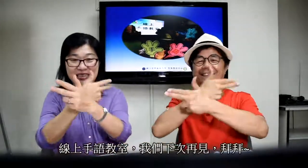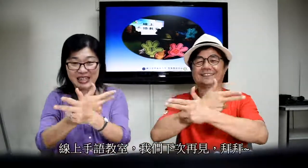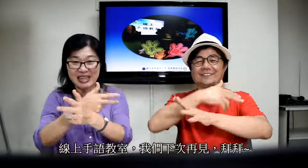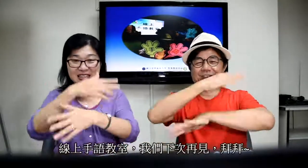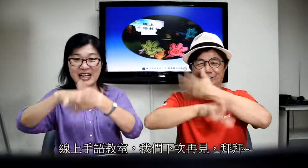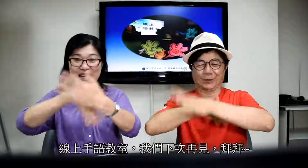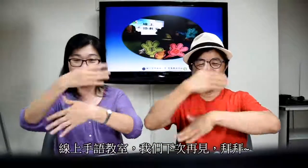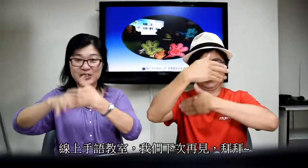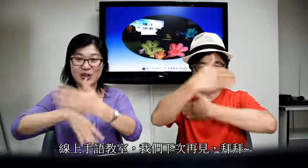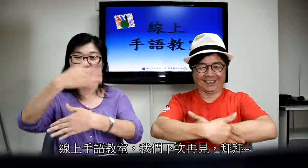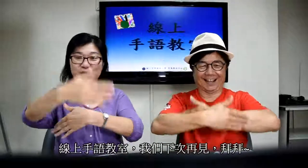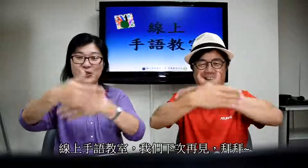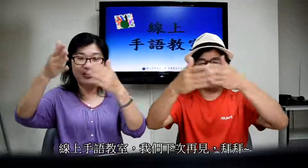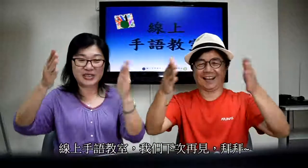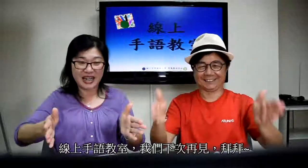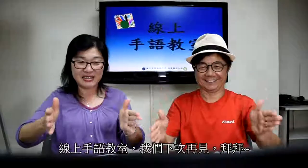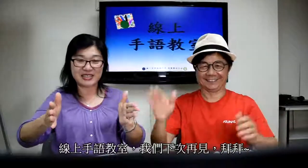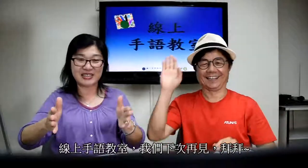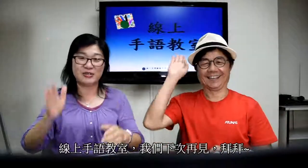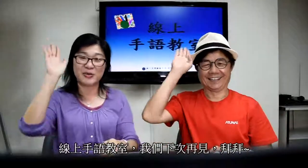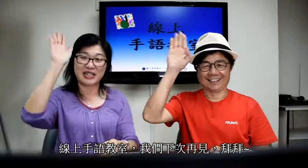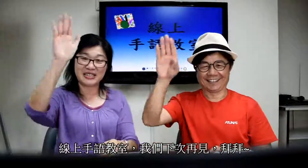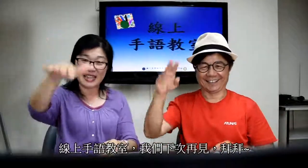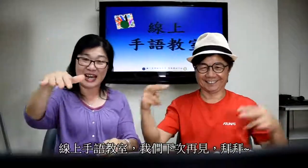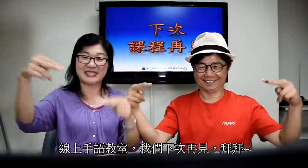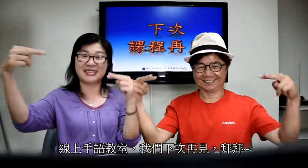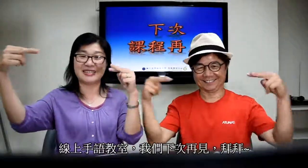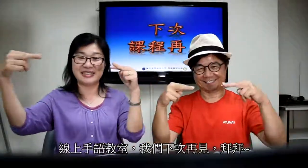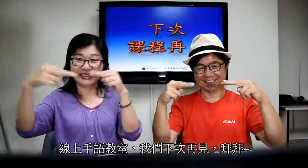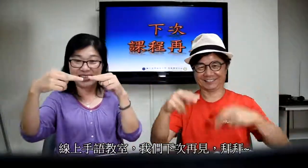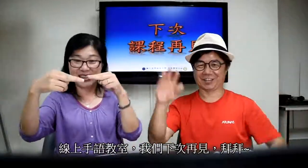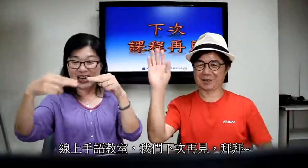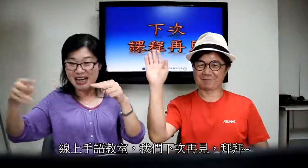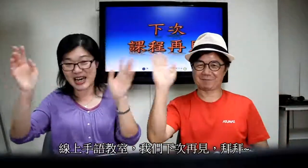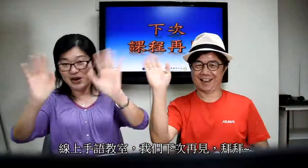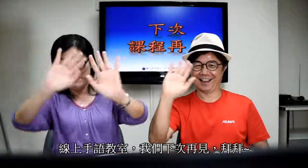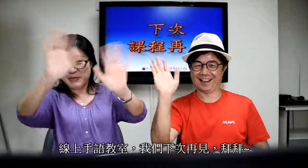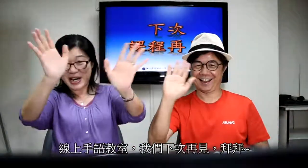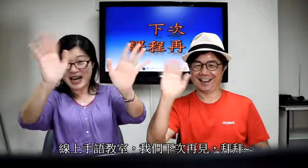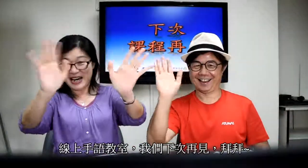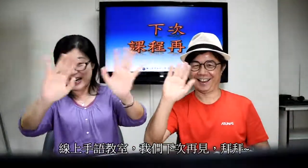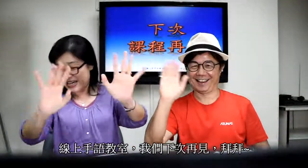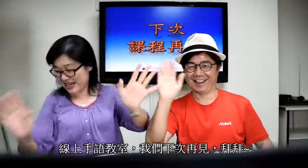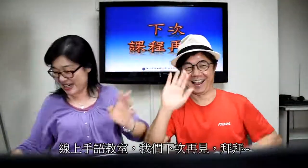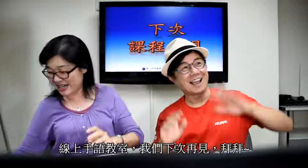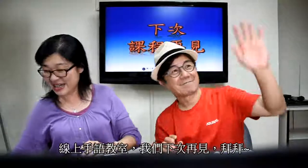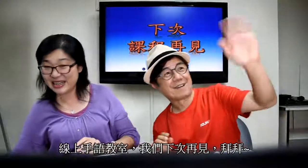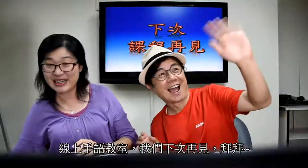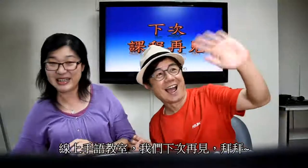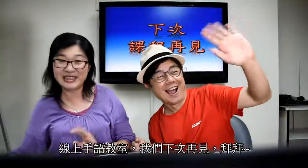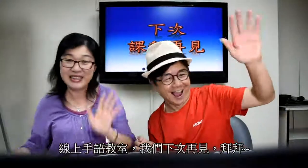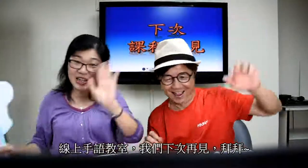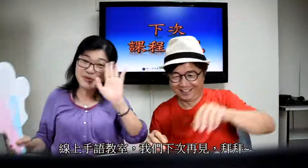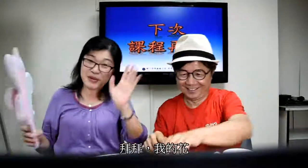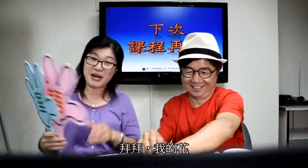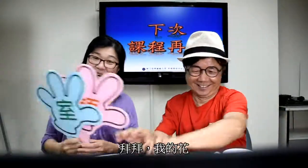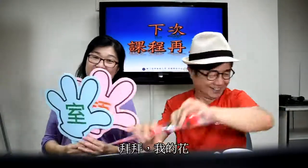线上手语教室，我们下次再见，拜拜，拜